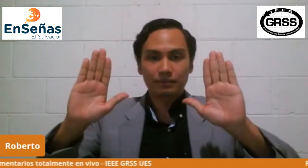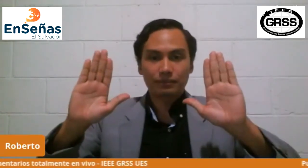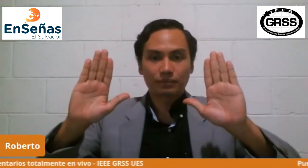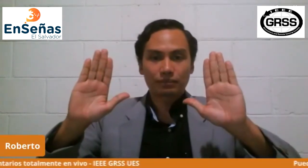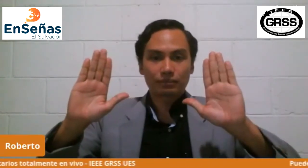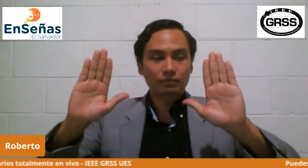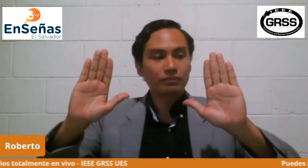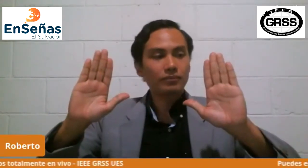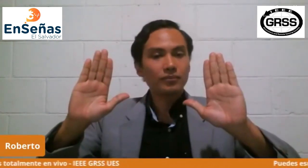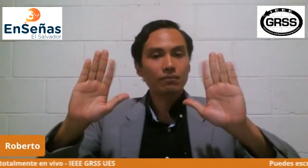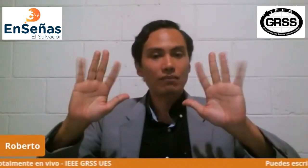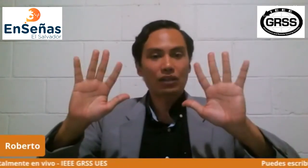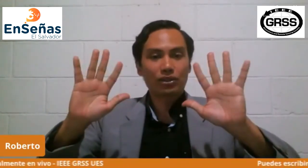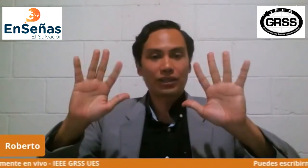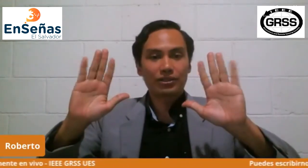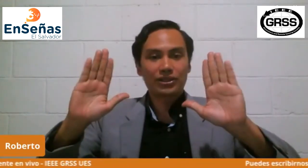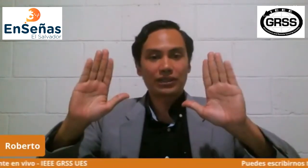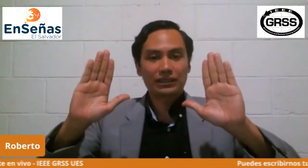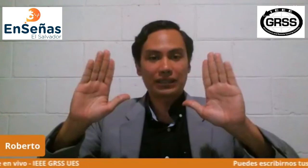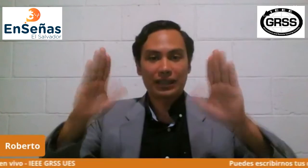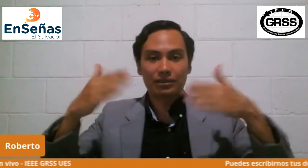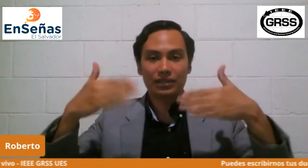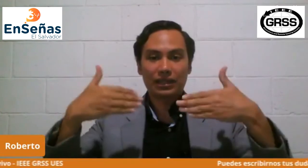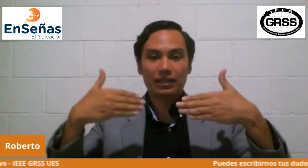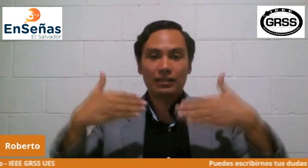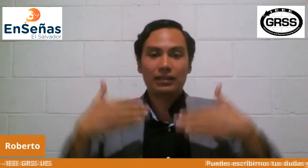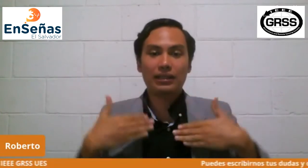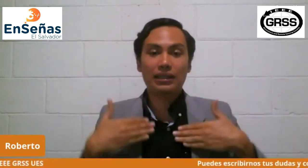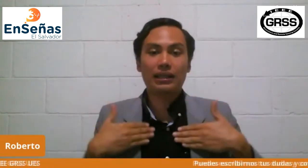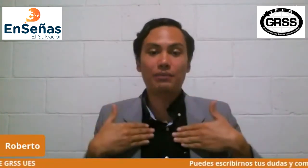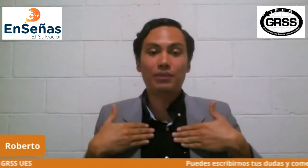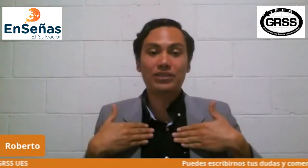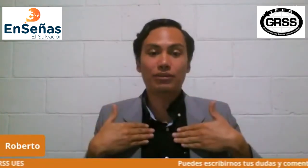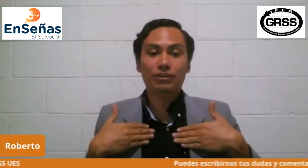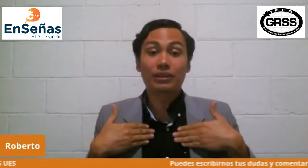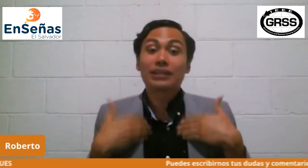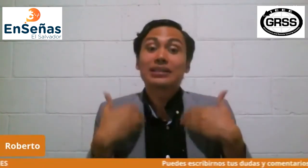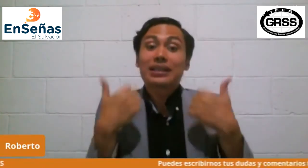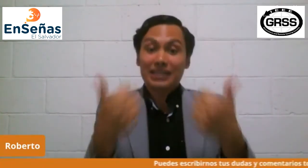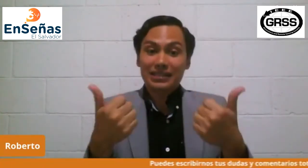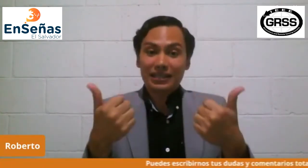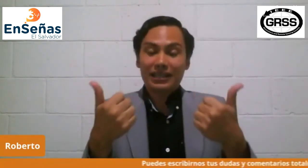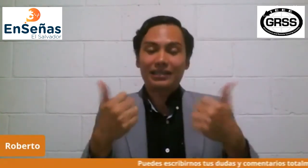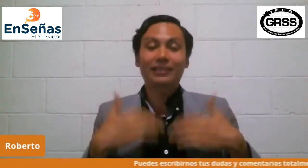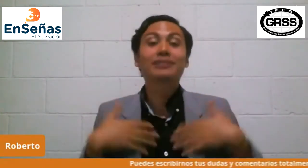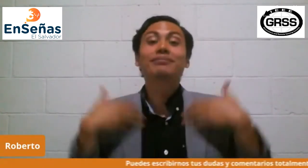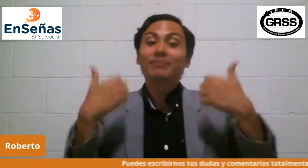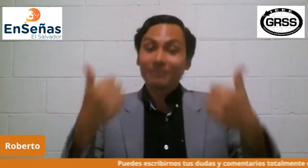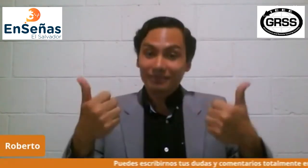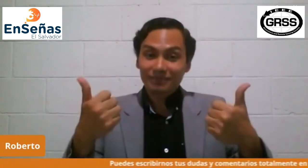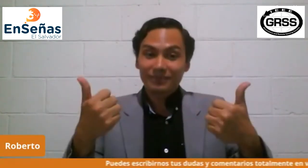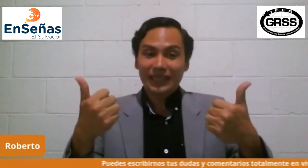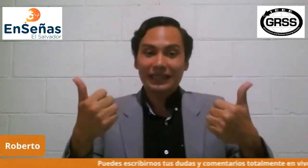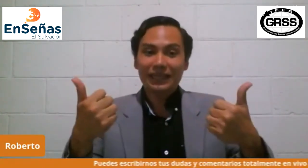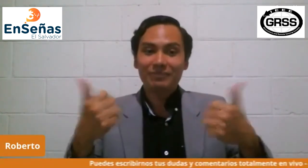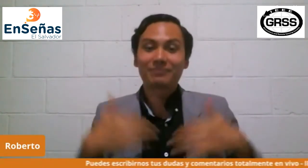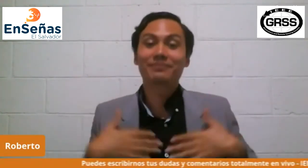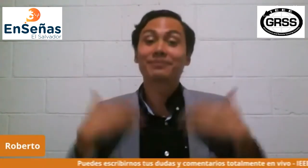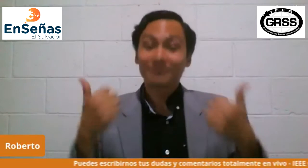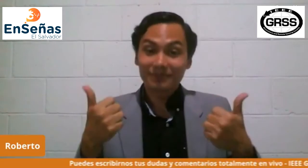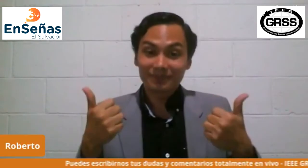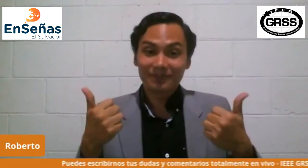palmas, con los dedos cerrados acá, y en el pecho se hace hacia adelante. ¿Qué